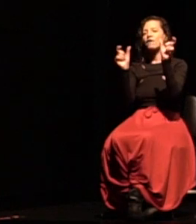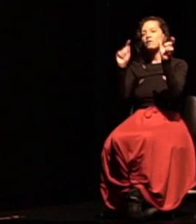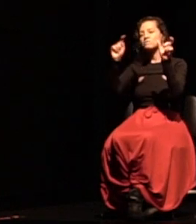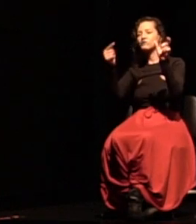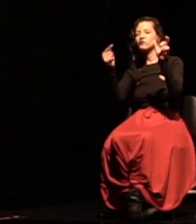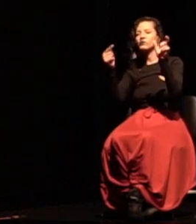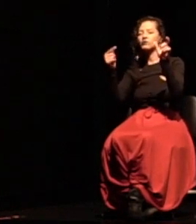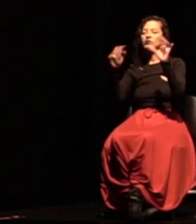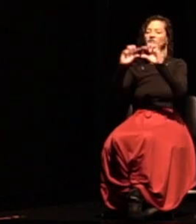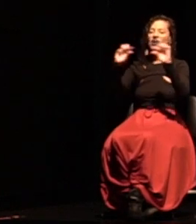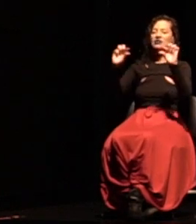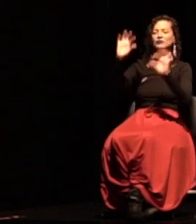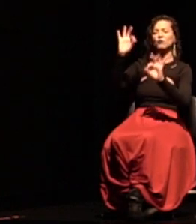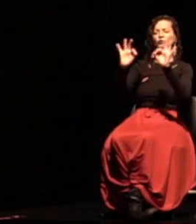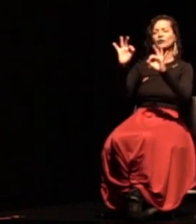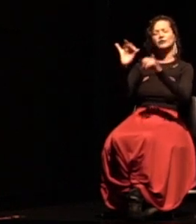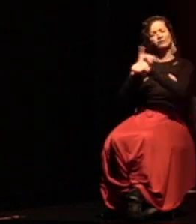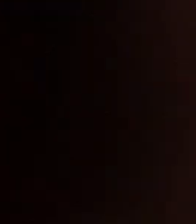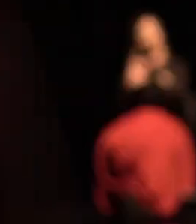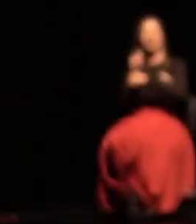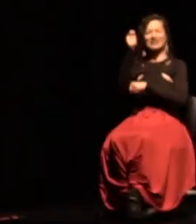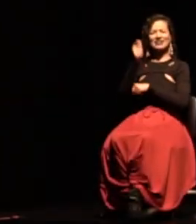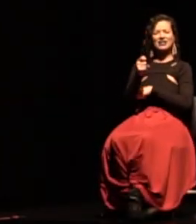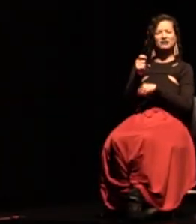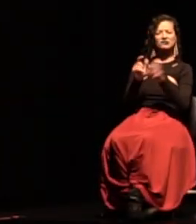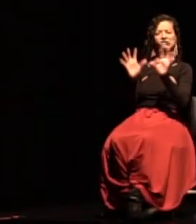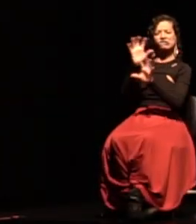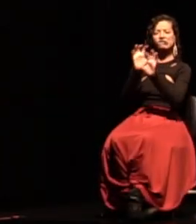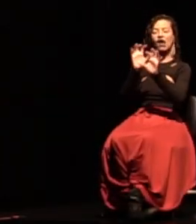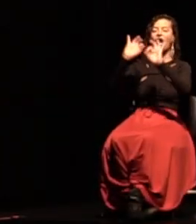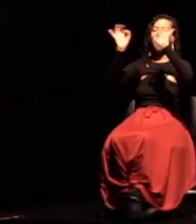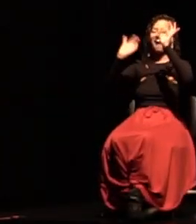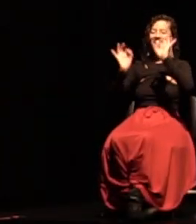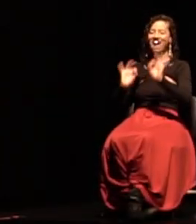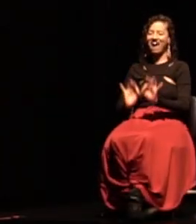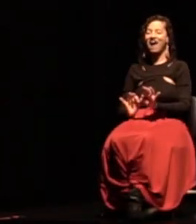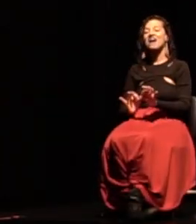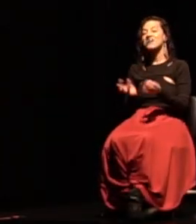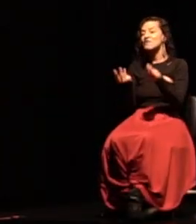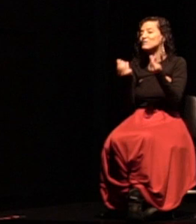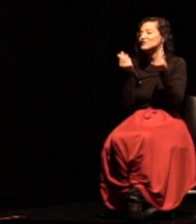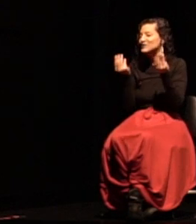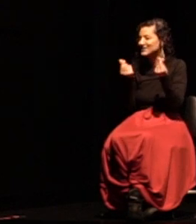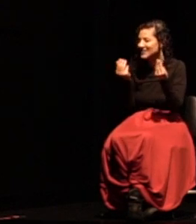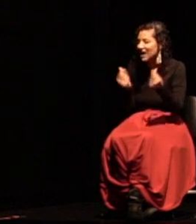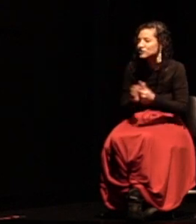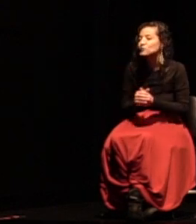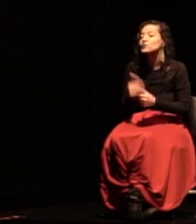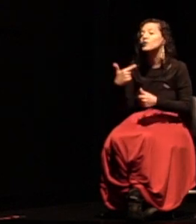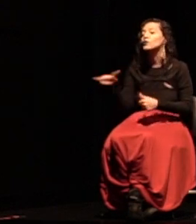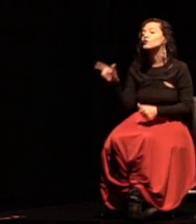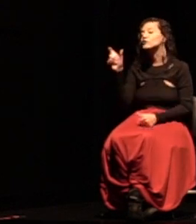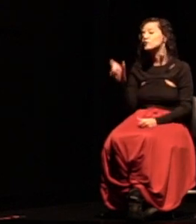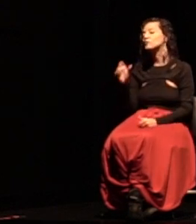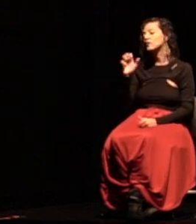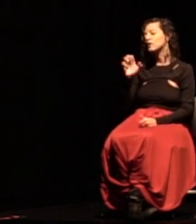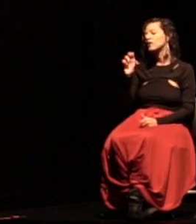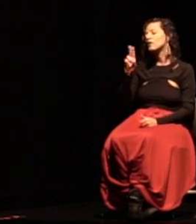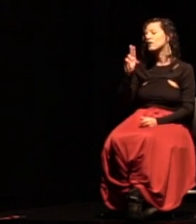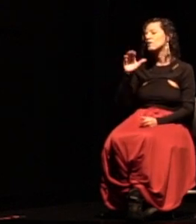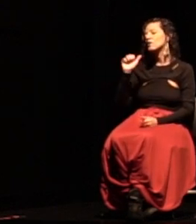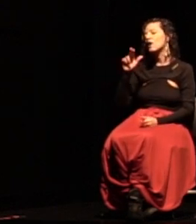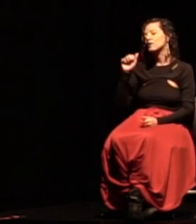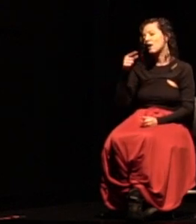aquele pensar. Isso é uma preciosidade. Quando o Elkanaan Ferraz, que eu não conhecia, conhecia a obra,